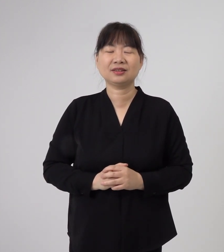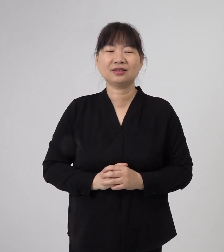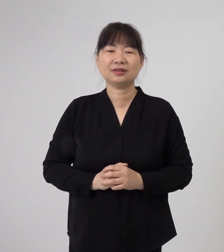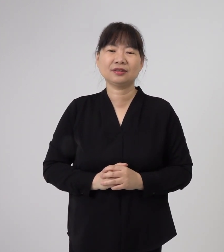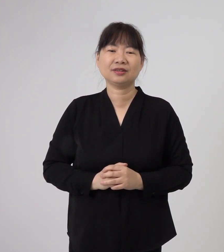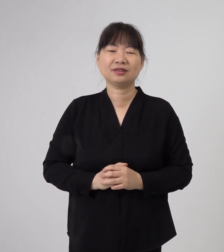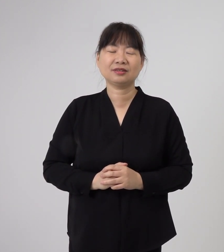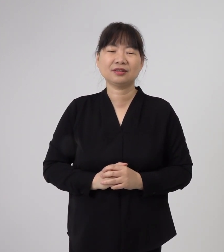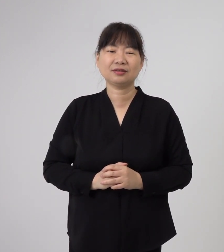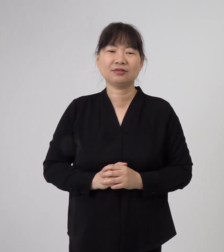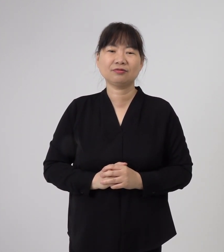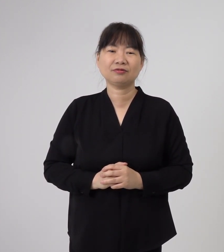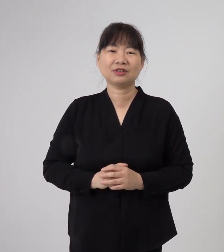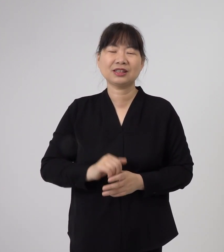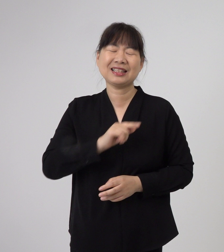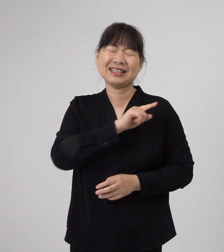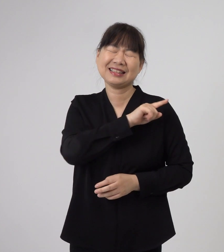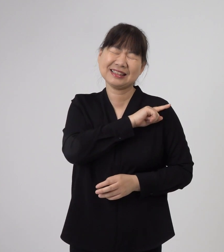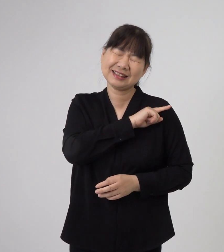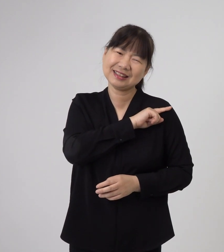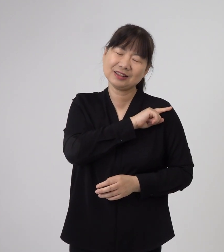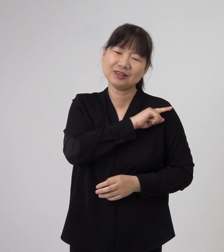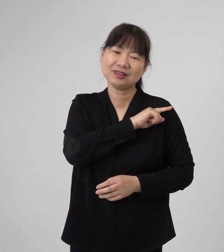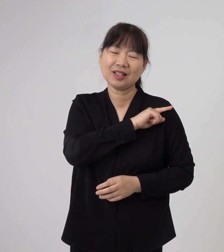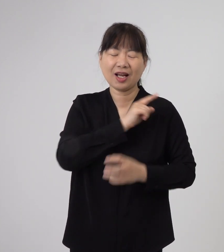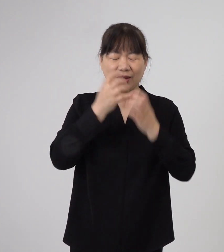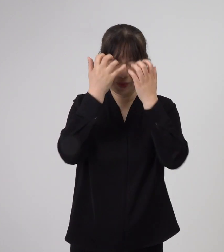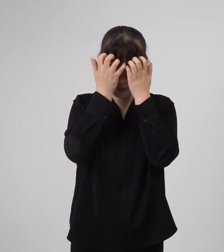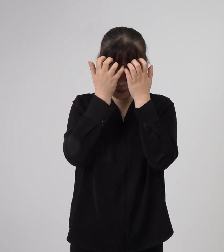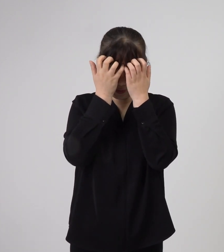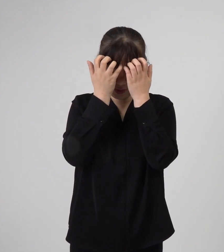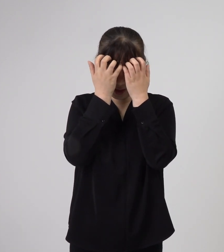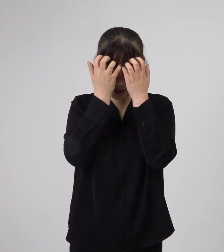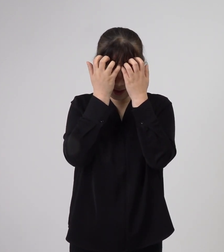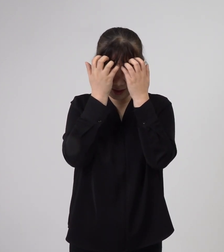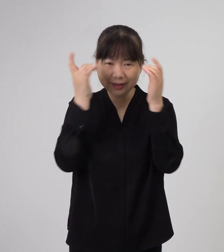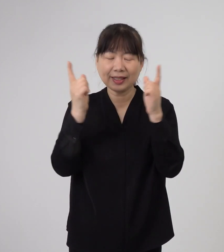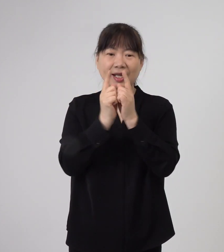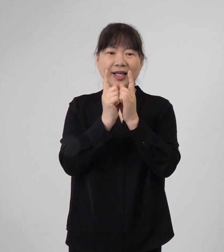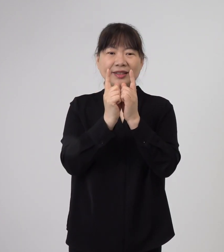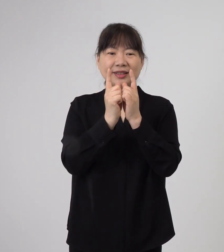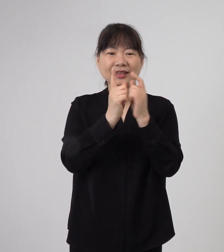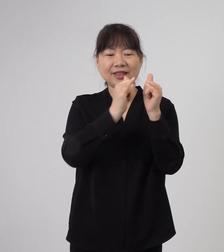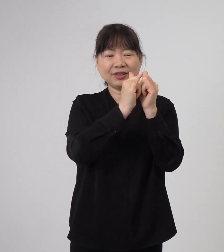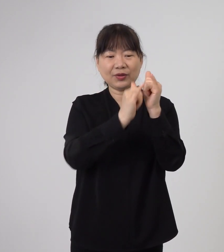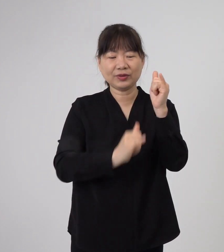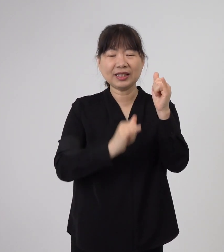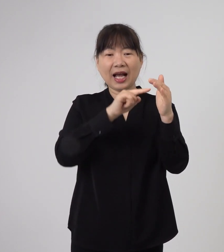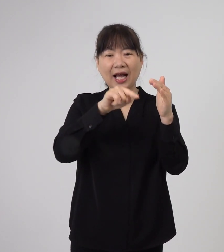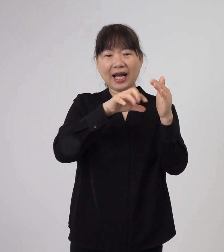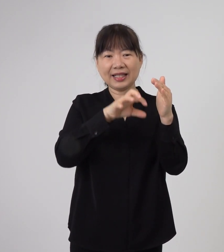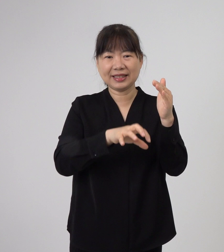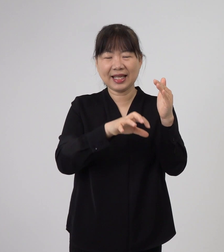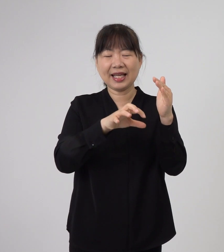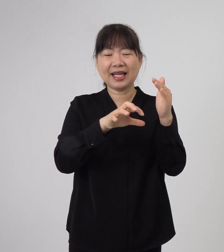가장 혹독한 풀무의 고난의 역사 속에 이스라엘 백성들은 어떻게 되어 있어요?